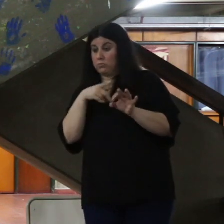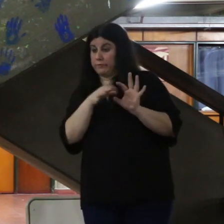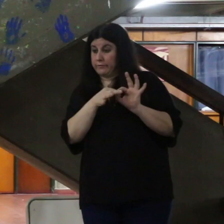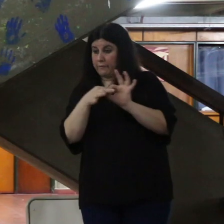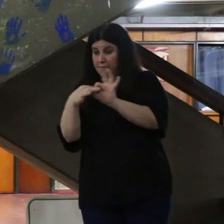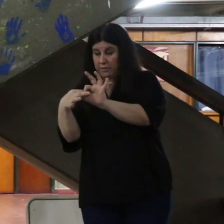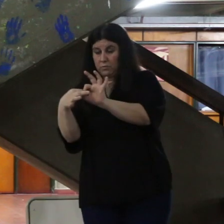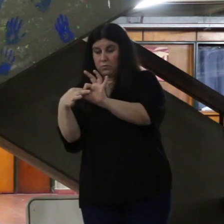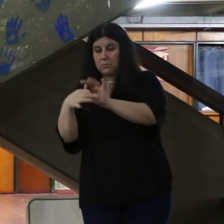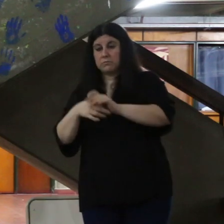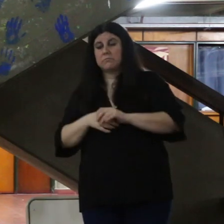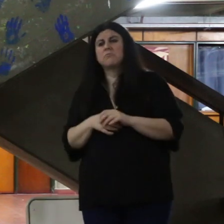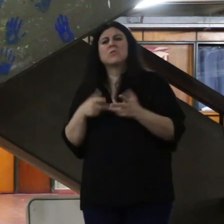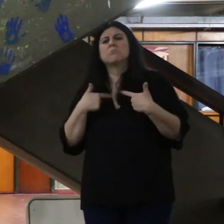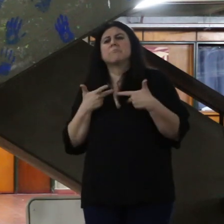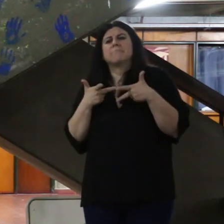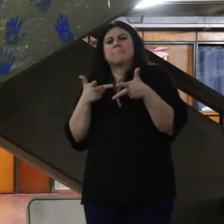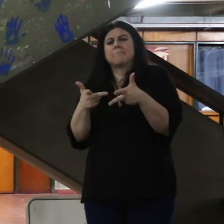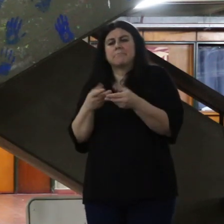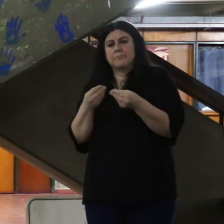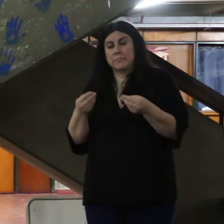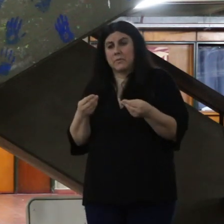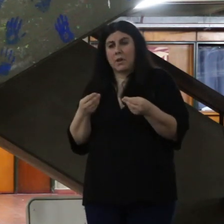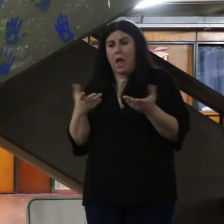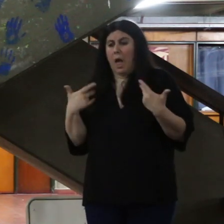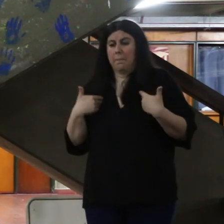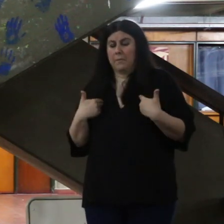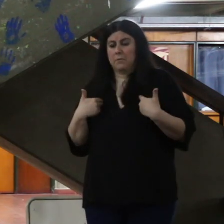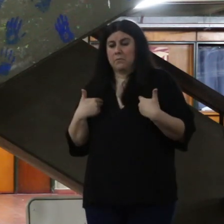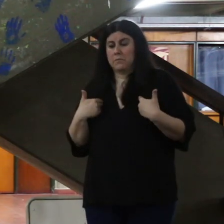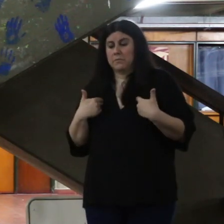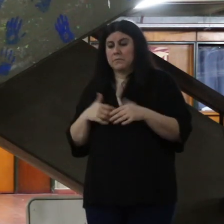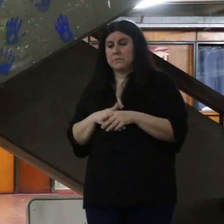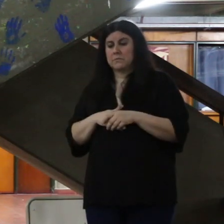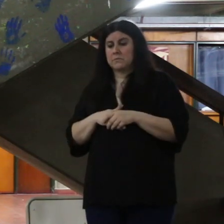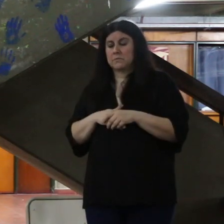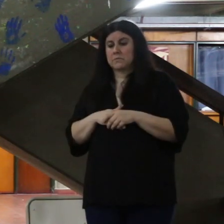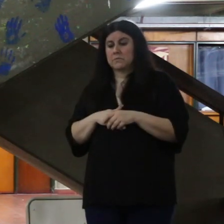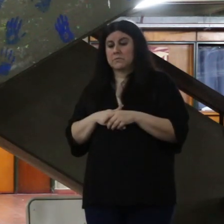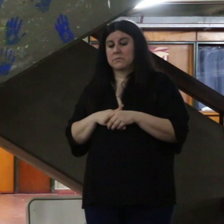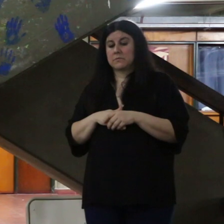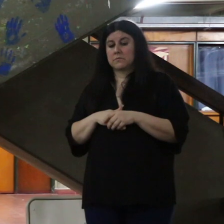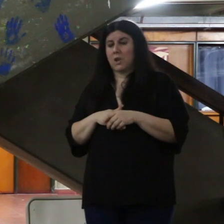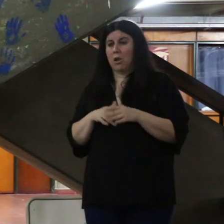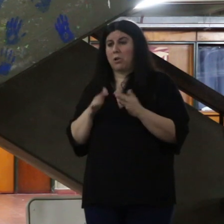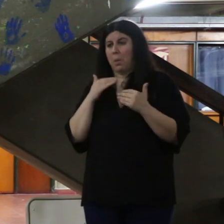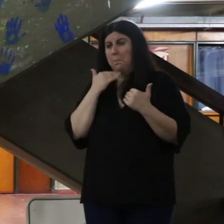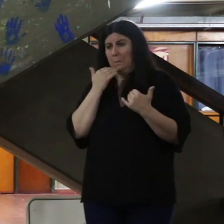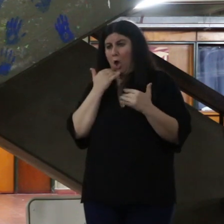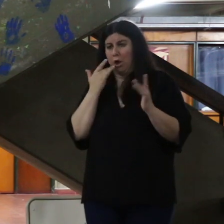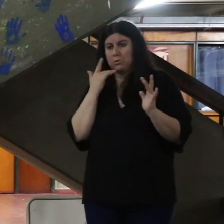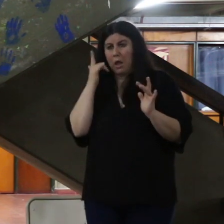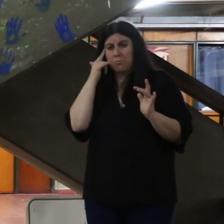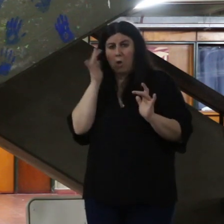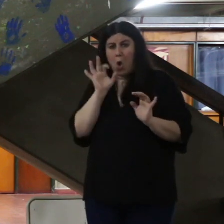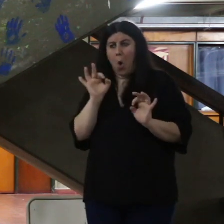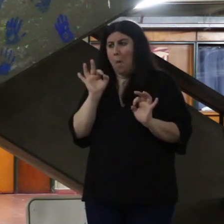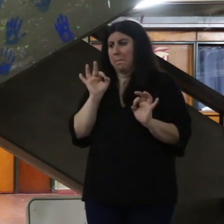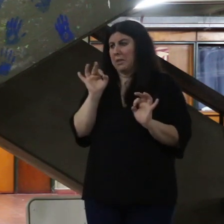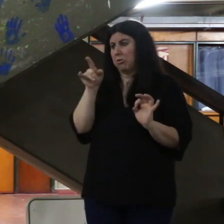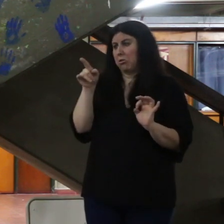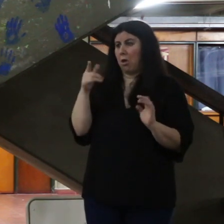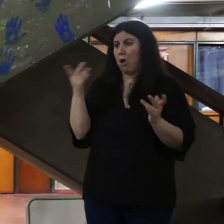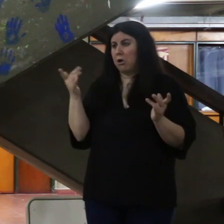Cuando digo esto, no me importan las opiniones, ¿sí?, de